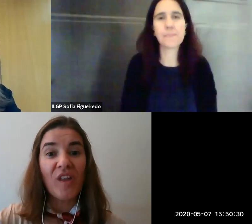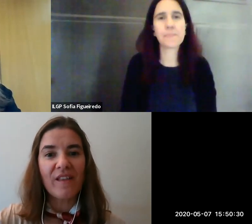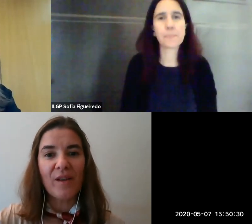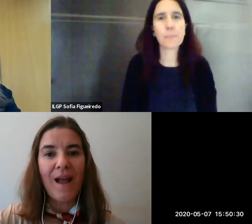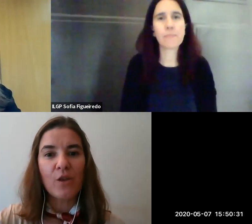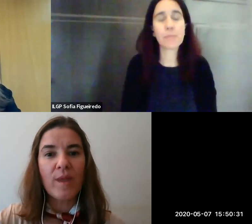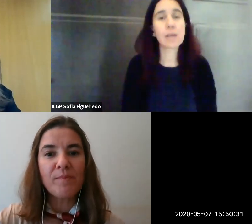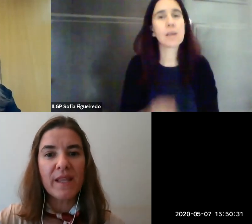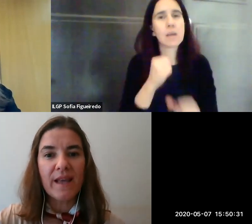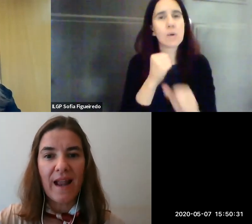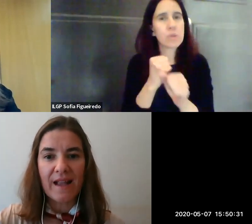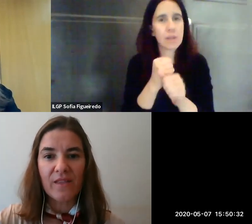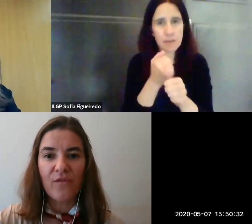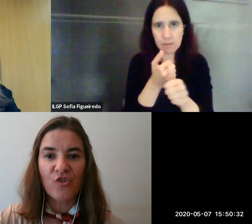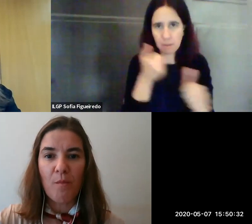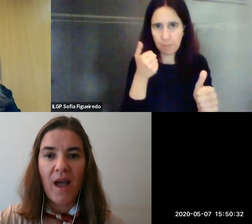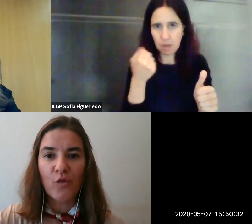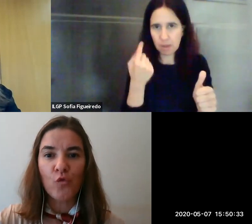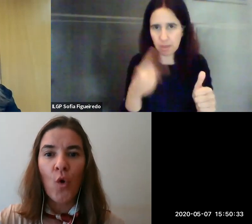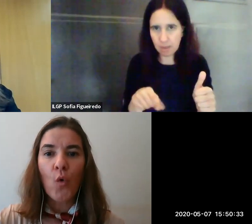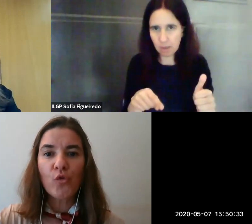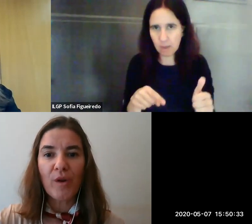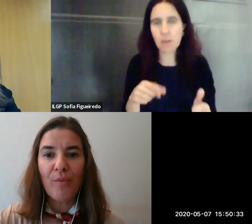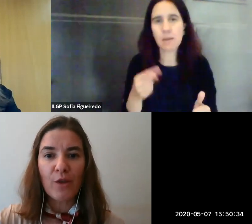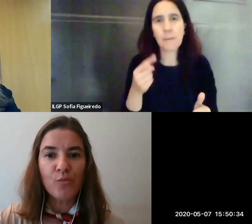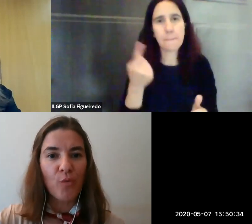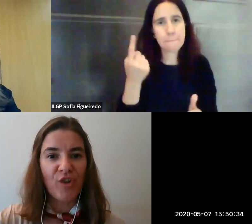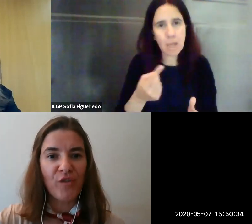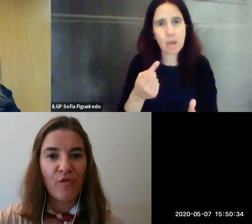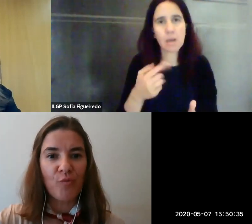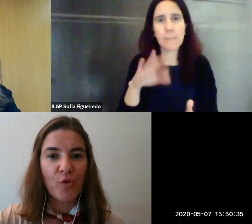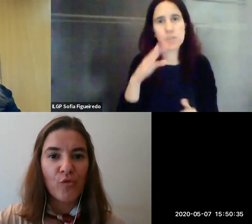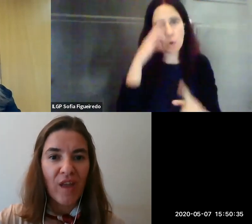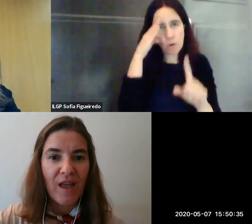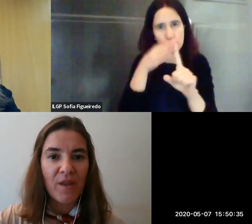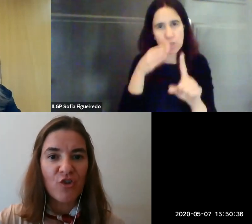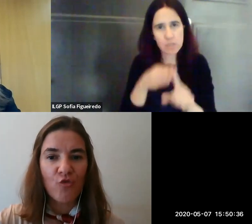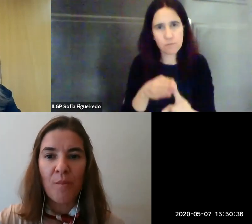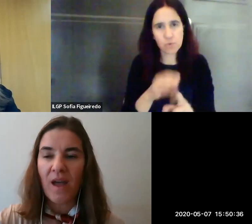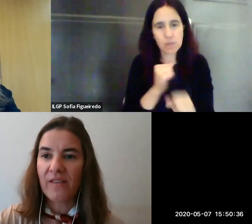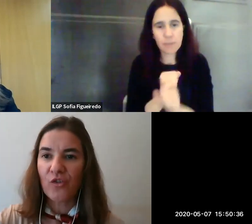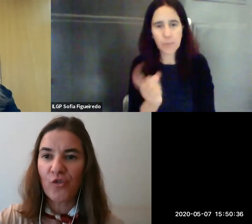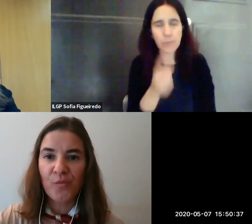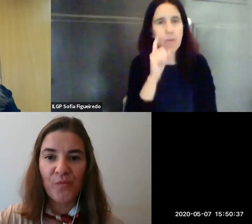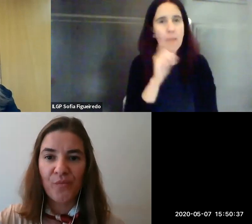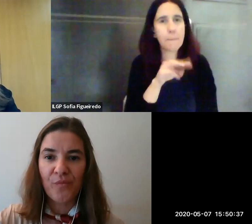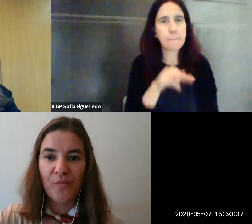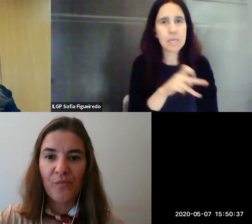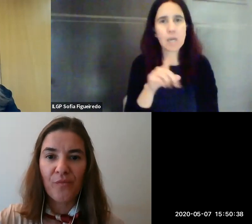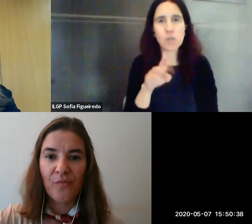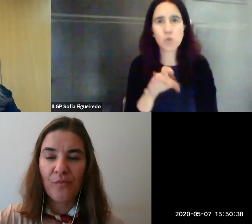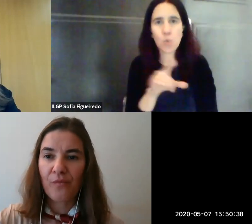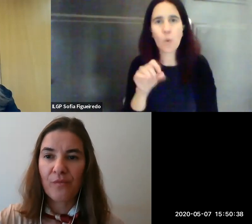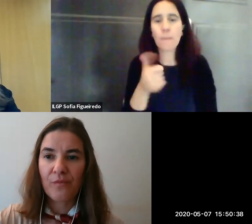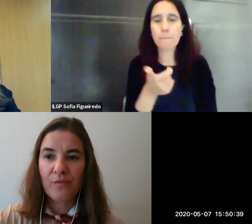O teletrabalho implicará cada vez mais o trabalho por objetivos? Pergunta a Maria João Barradas.